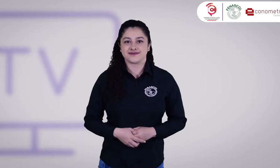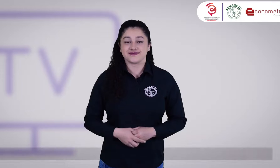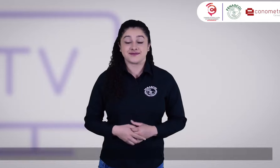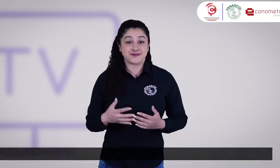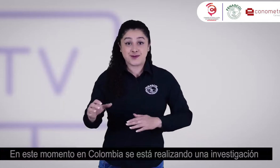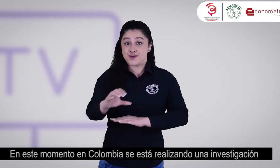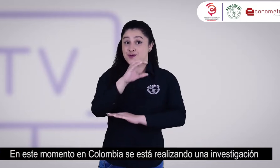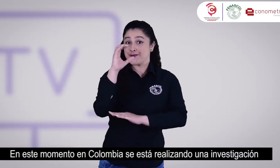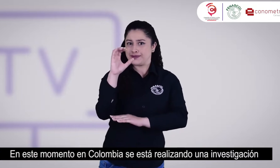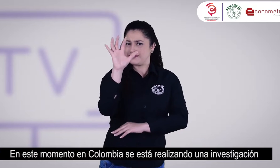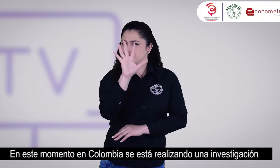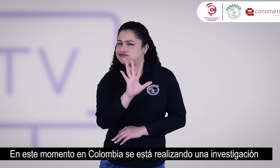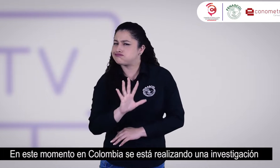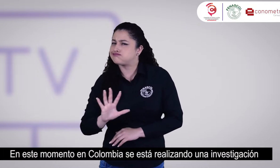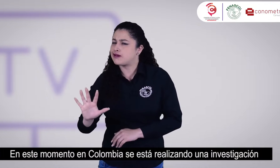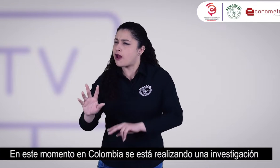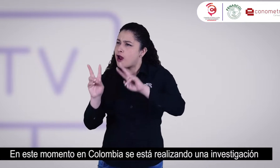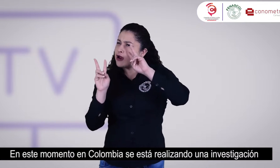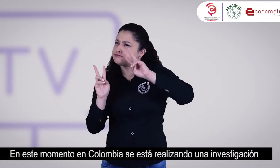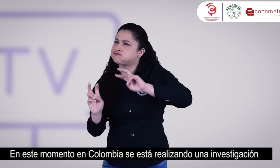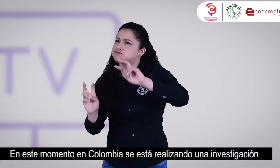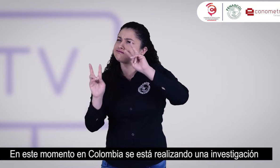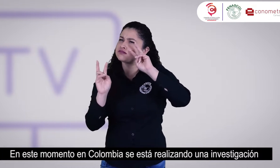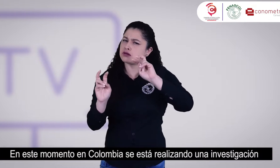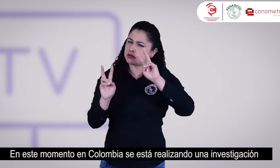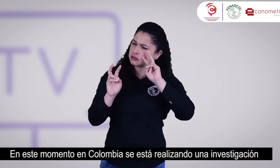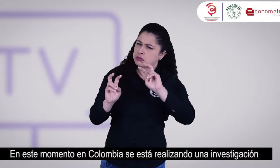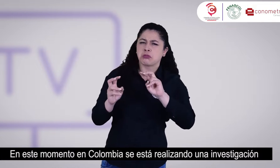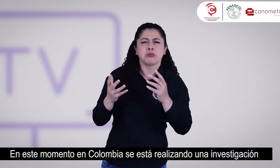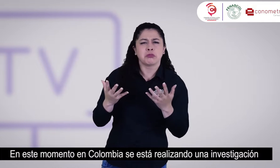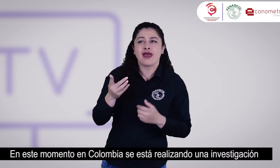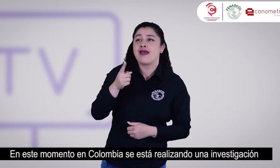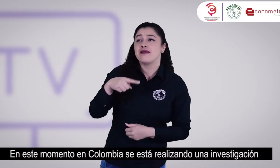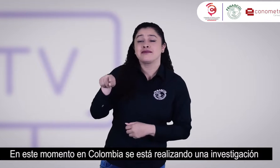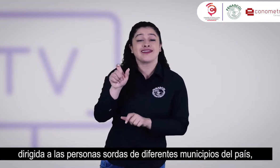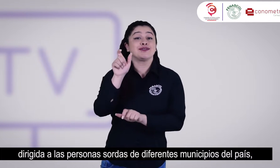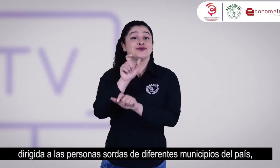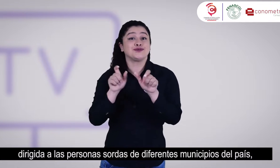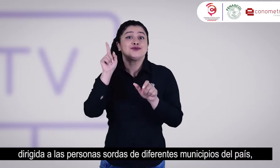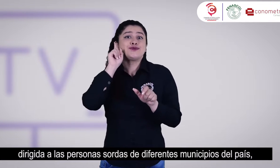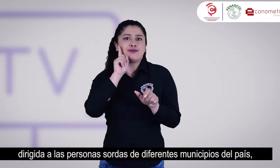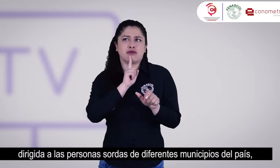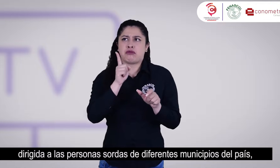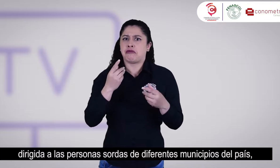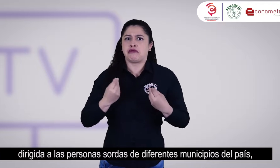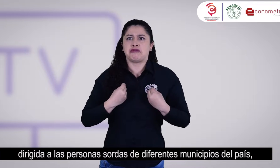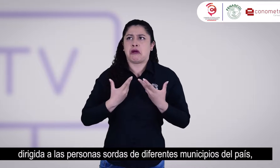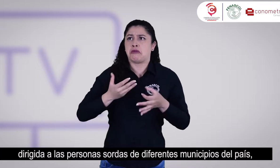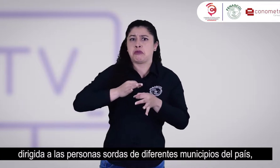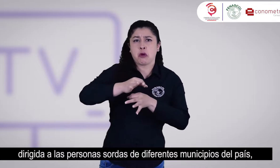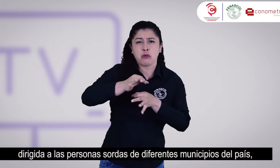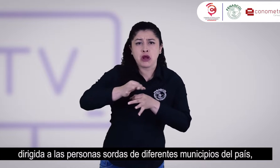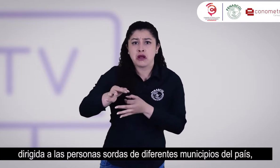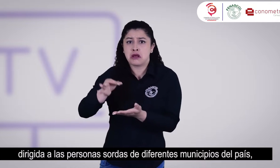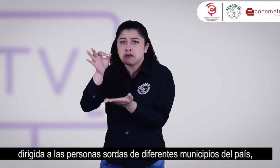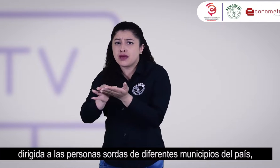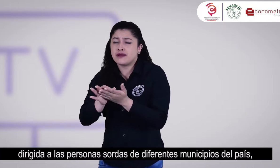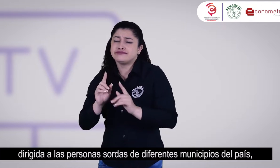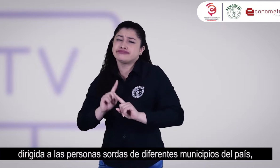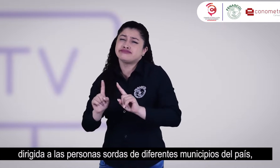En este momento, en Colombia, se está realizando una investigación dirigida a las personas sordas de diferentes municipios del